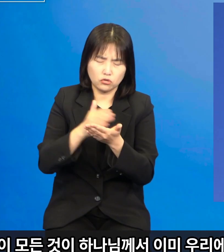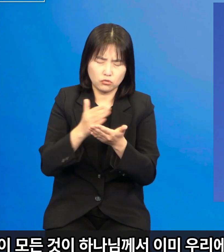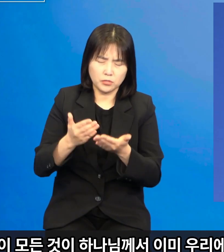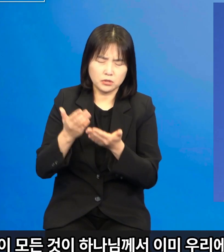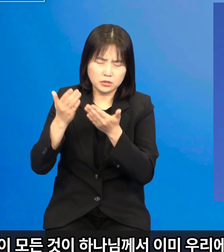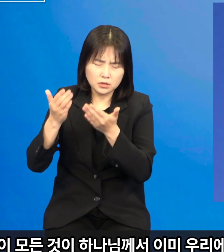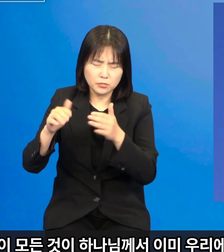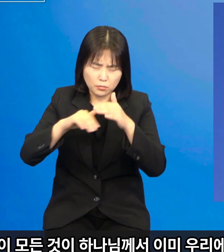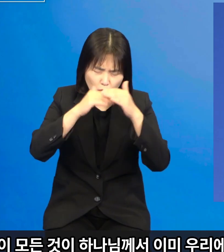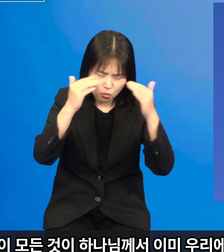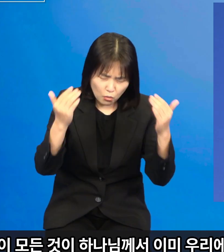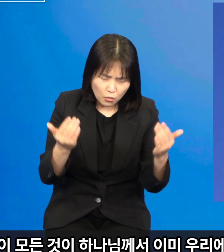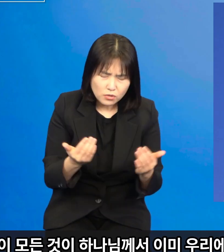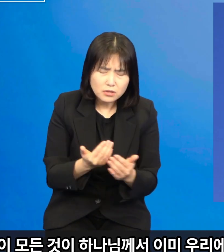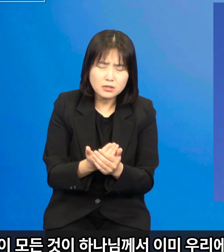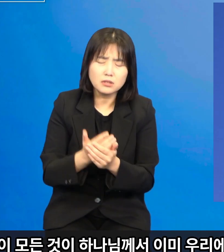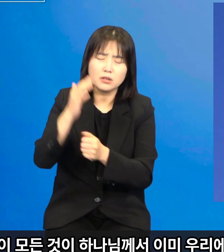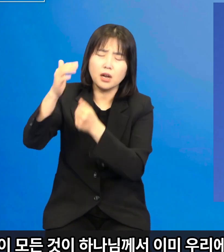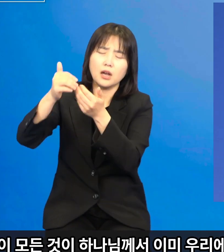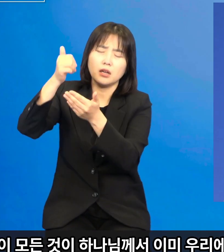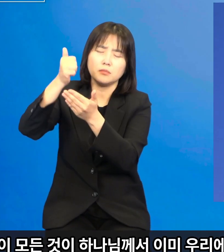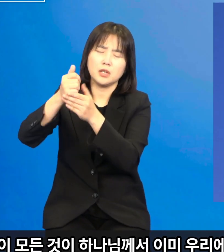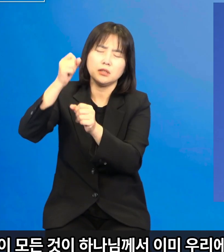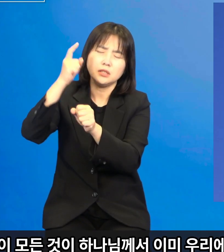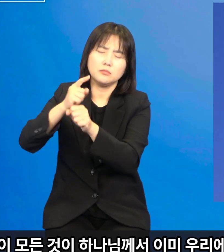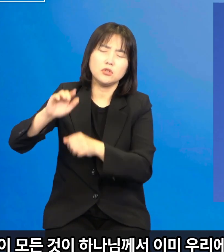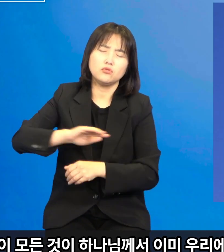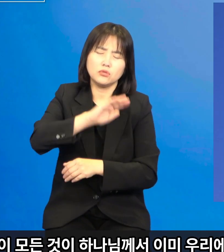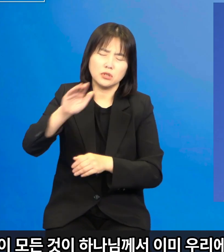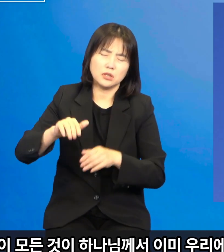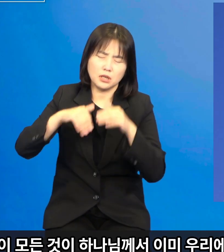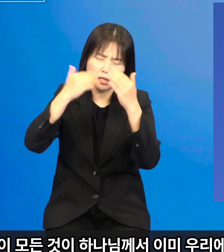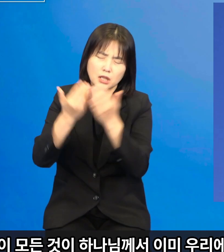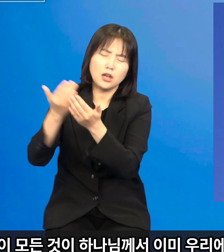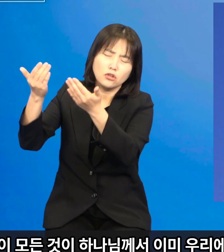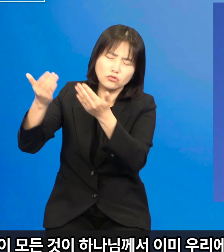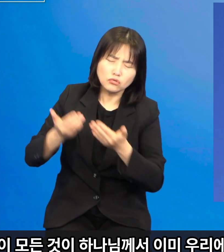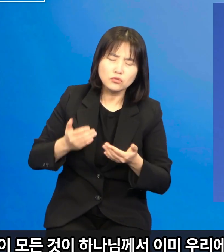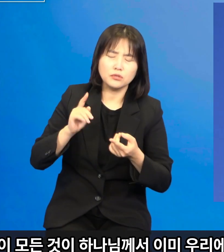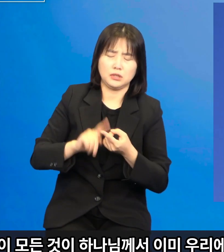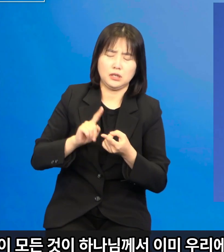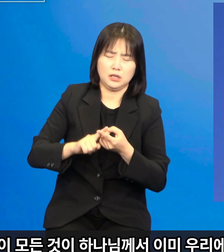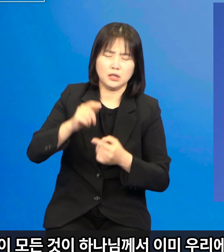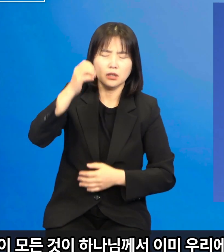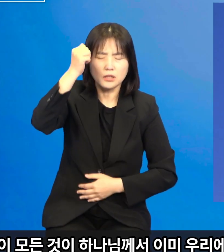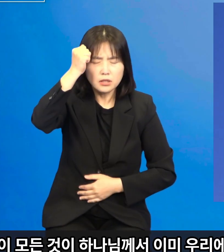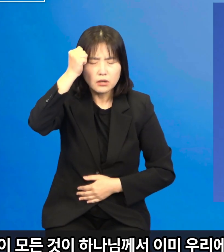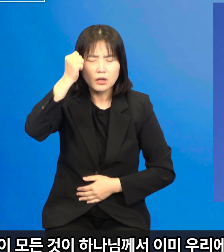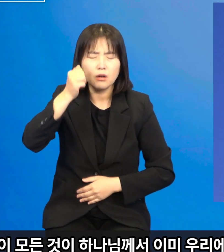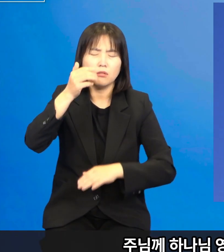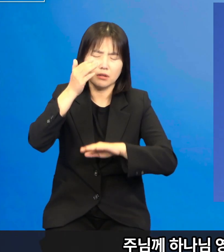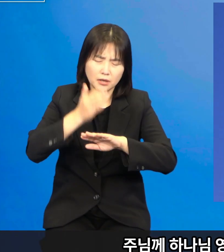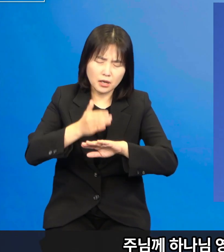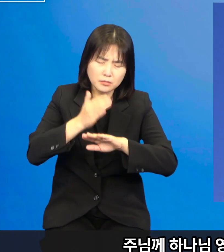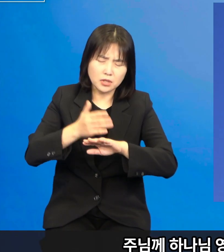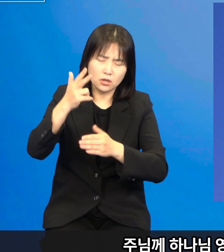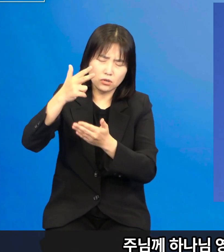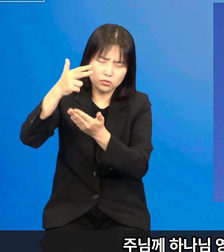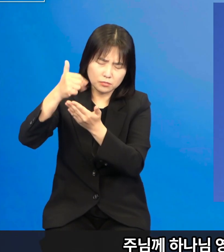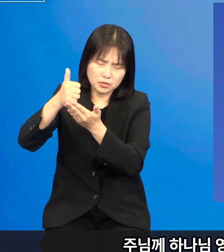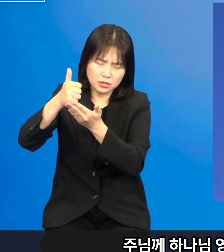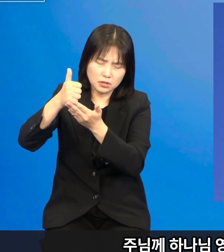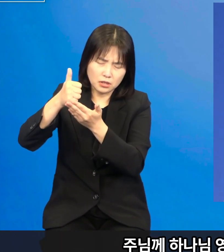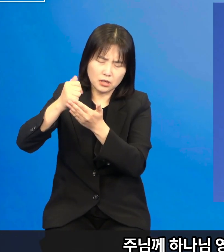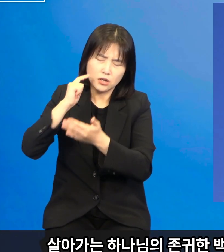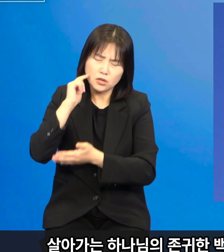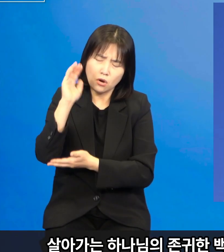드리며, 이 모든 것이 하나님께서 이미 우리에게 다 주신 것임을 기억하고 감사하며 주님께